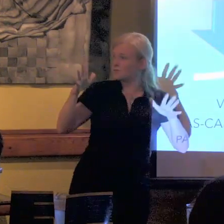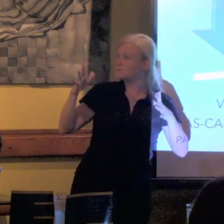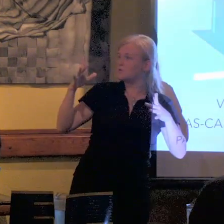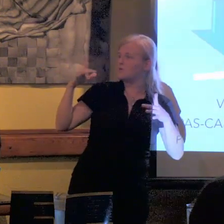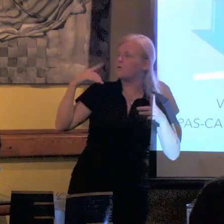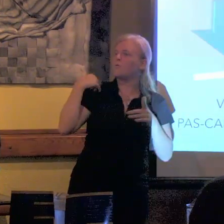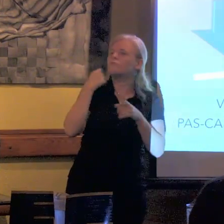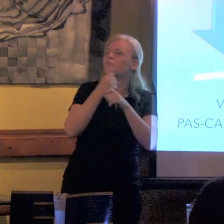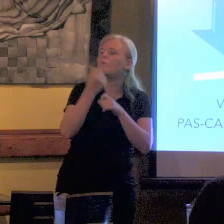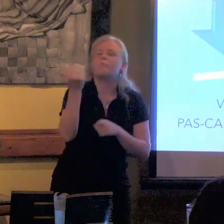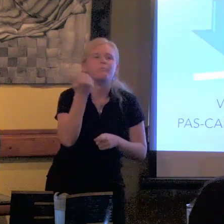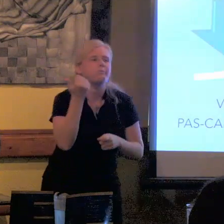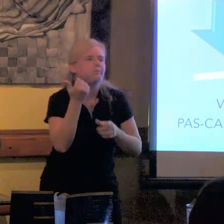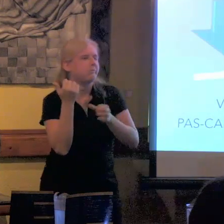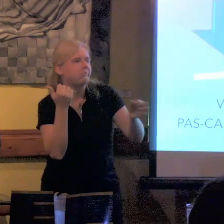d'elle-même.